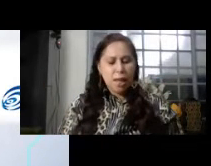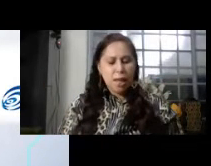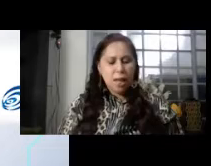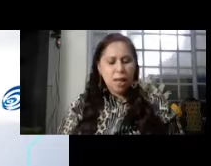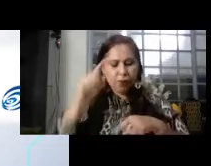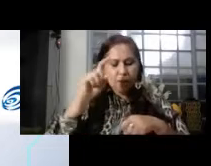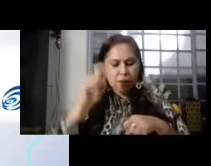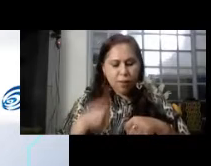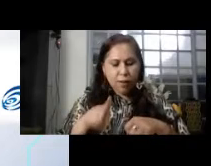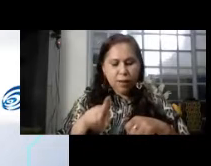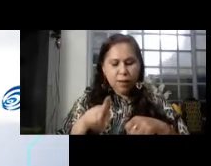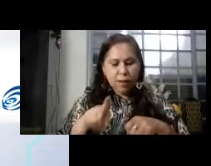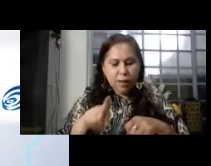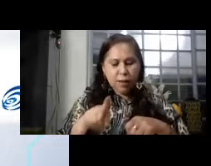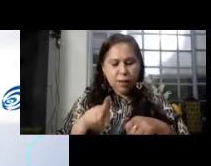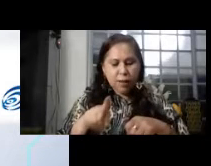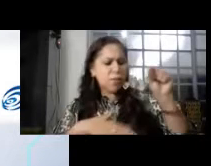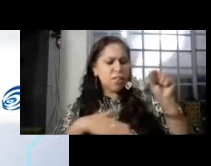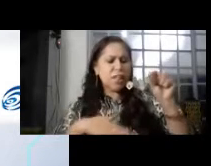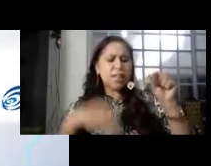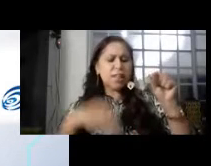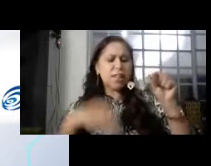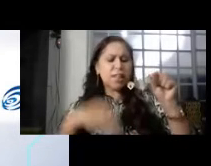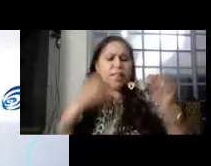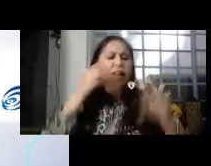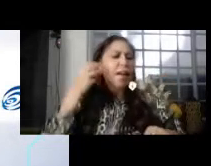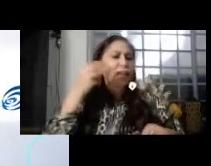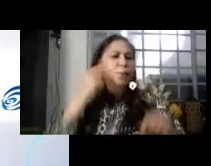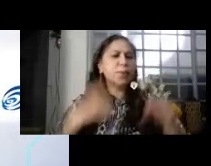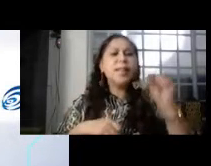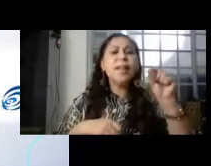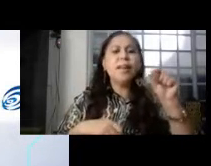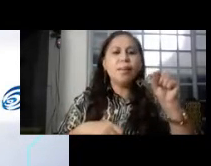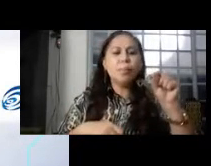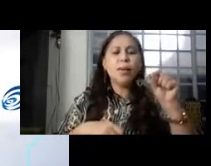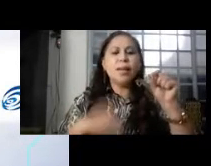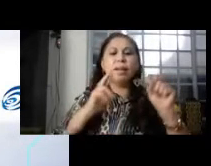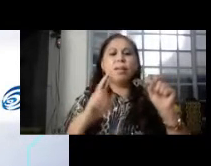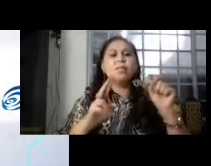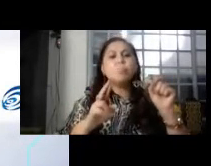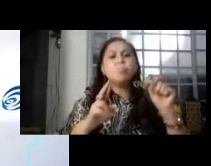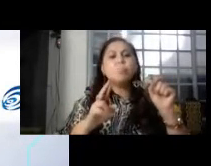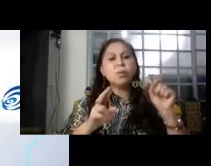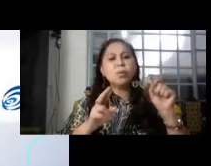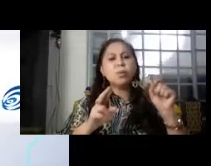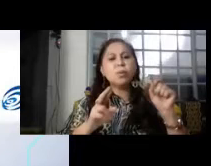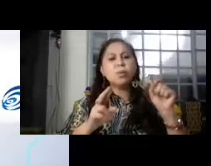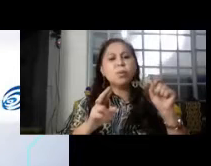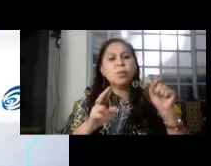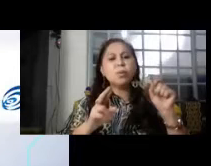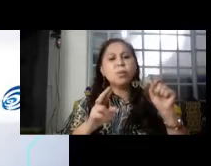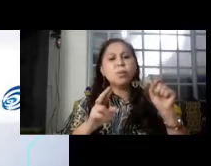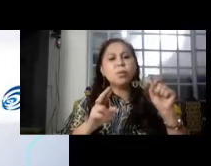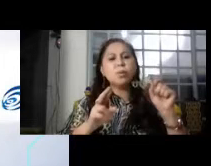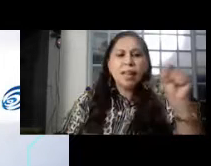interrogativo. Ele pergunta, né? Quem gosta de gato? Quem? Porque ele quer uma resposta. Então,